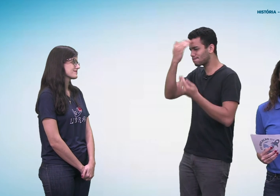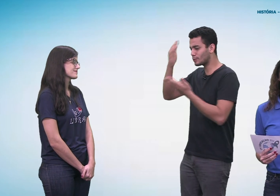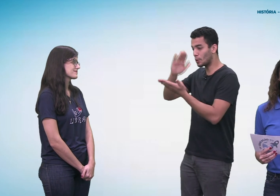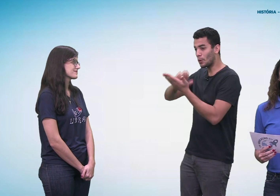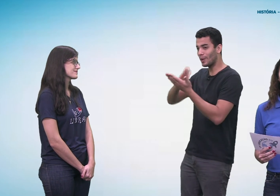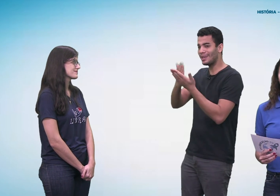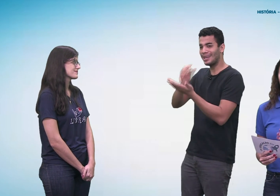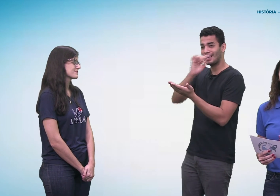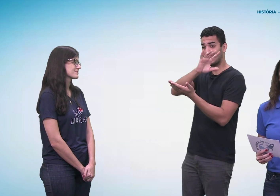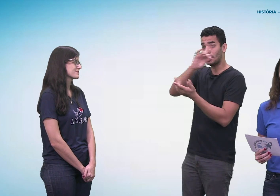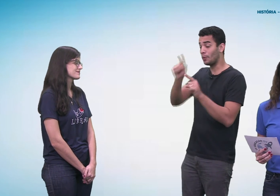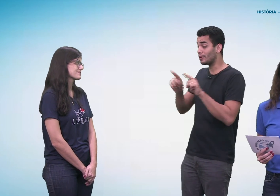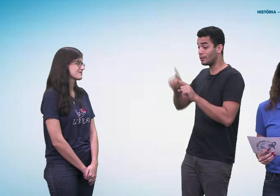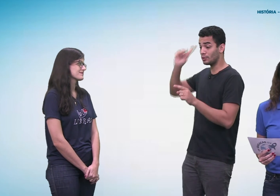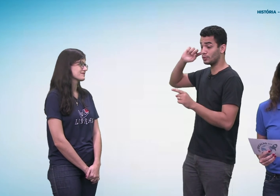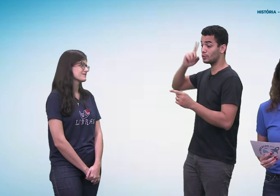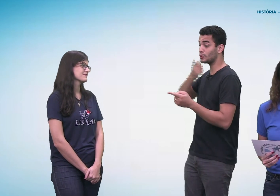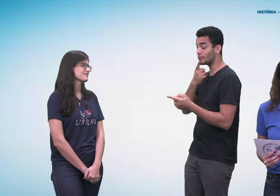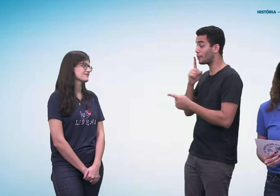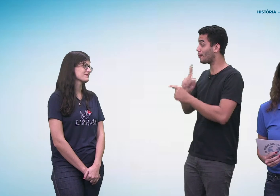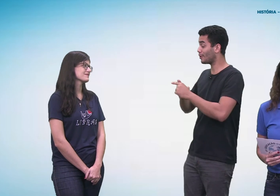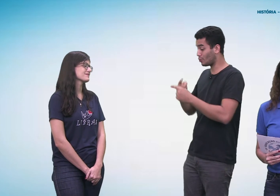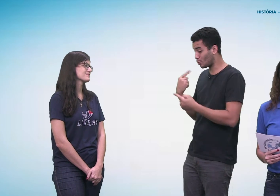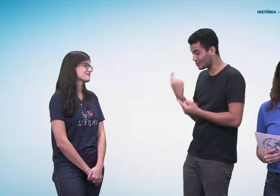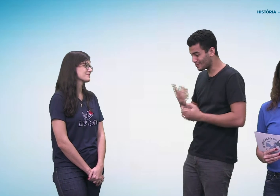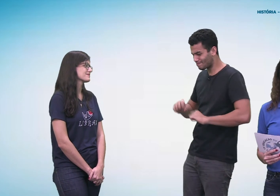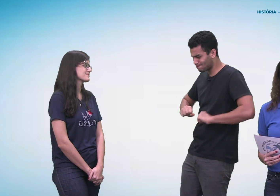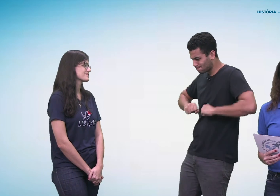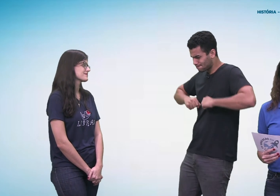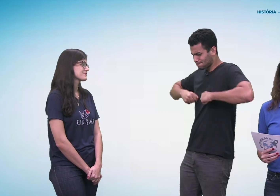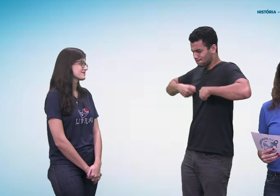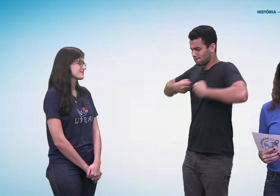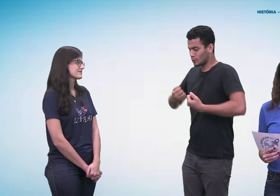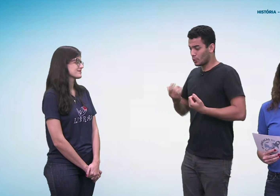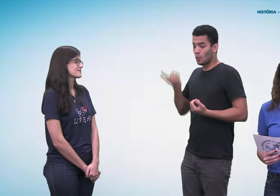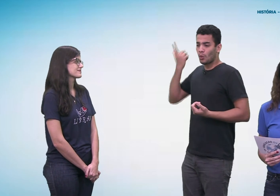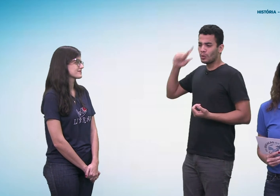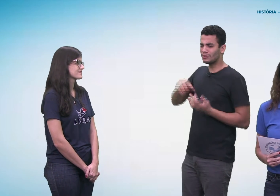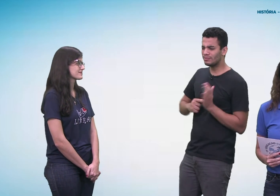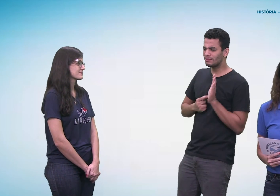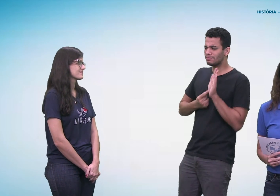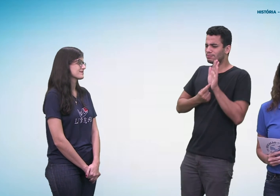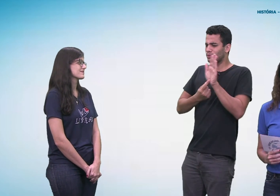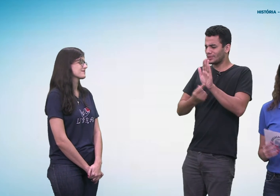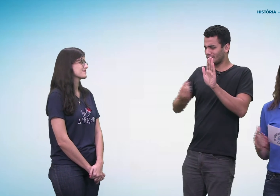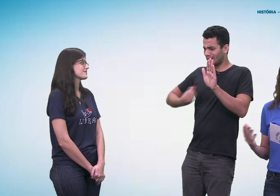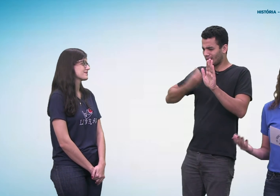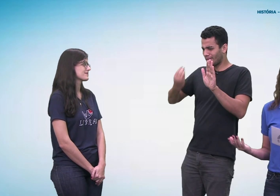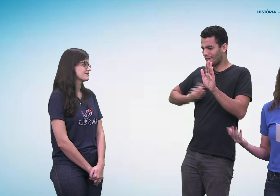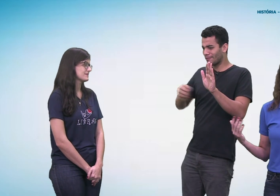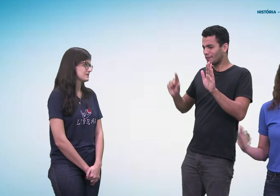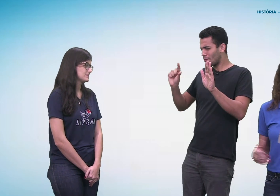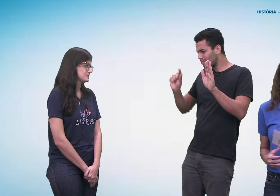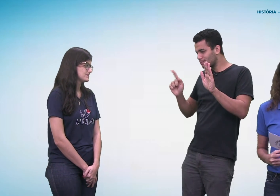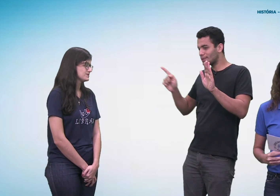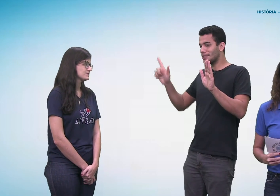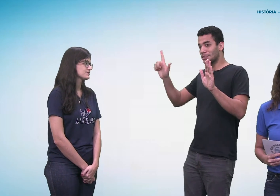fundamentais para que essa entrevista acontecesse, para que a gente pudesse conhecer um pouco mais sobre a história da Luísa, que veio representando